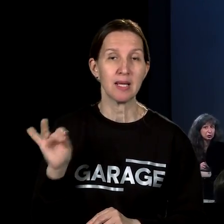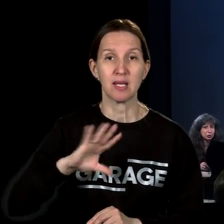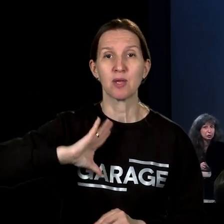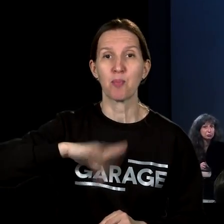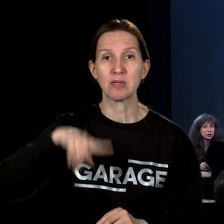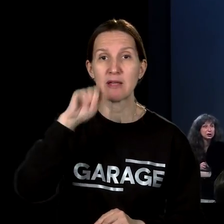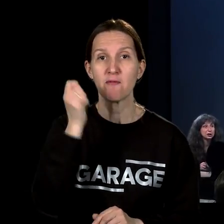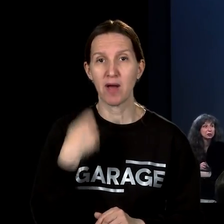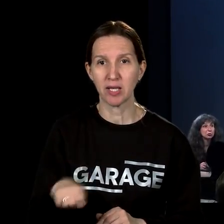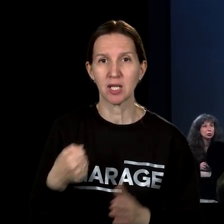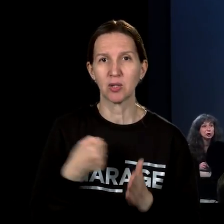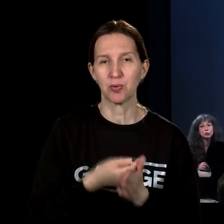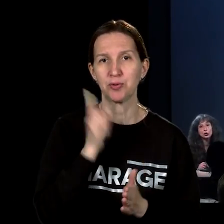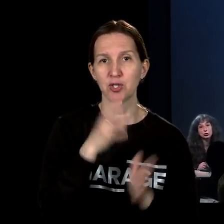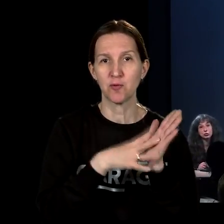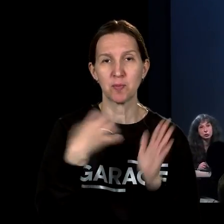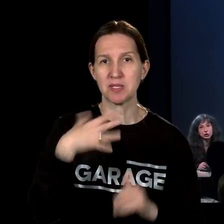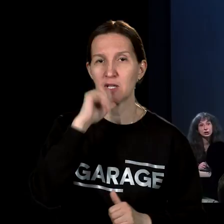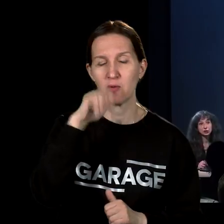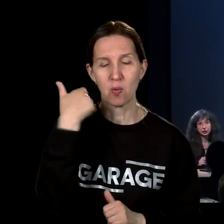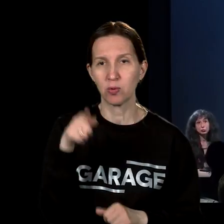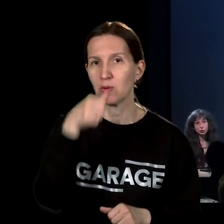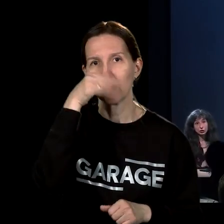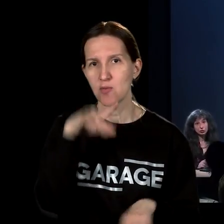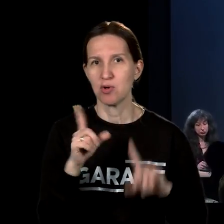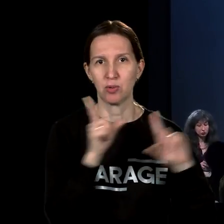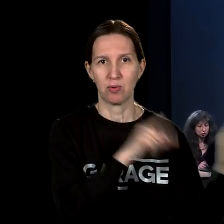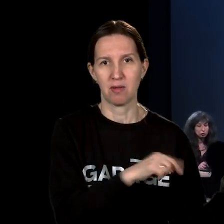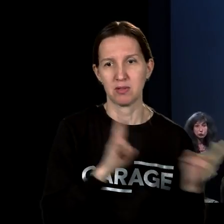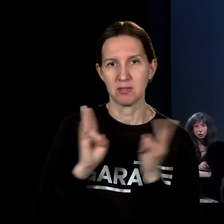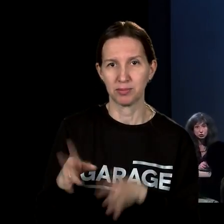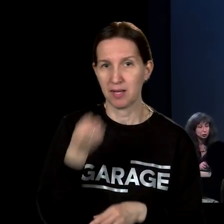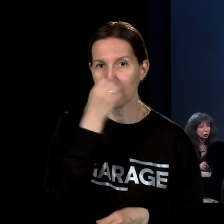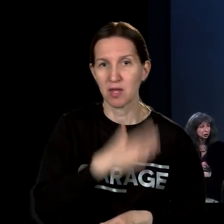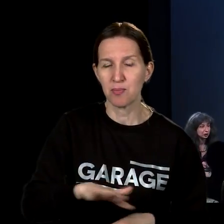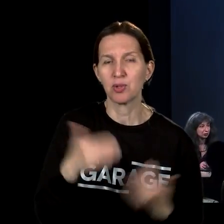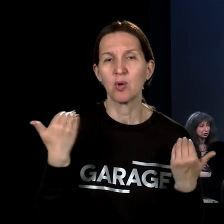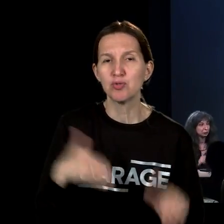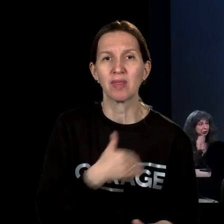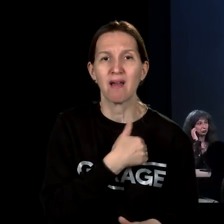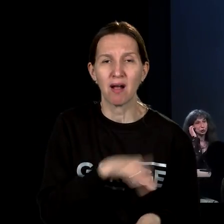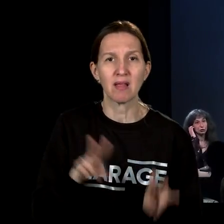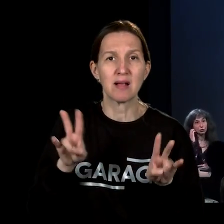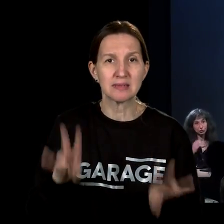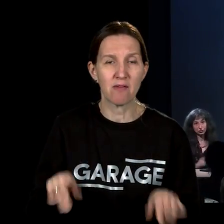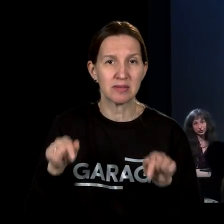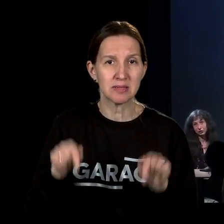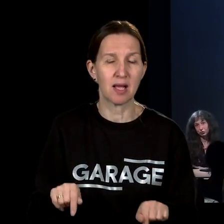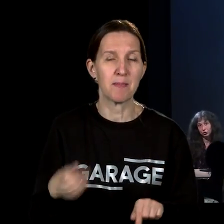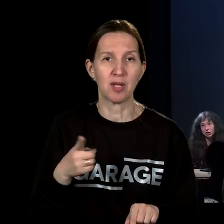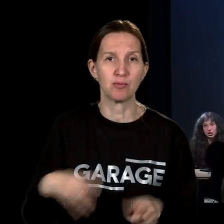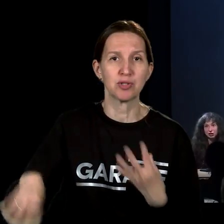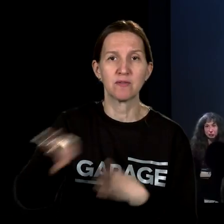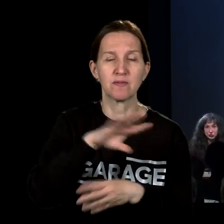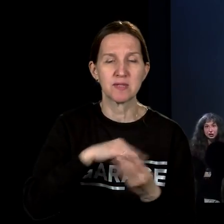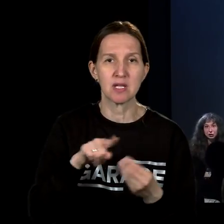после войны он как бы до 50-го года не может выбраться из этой Японии, в которой ему совершенно не хочется оставаться, потому что его там со всех